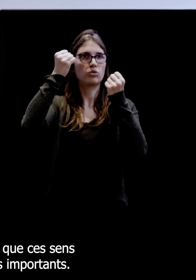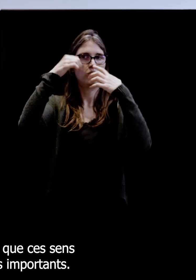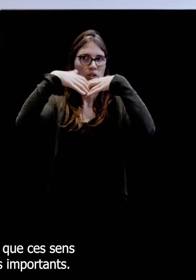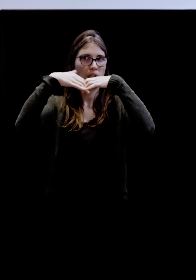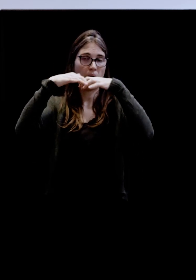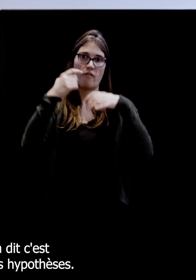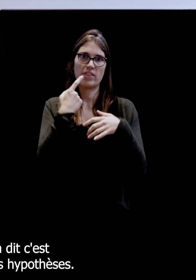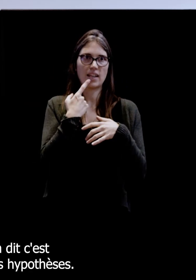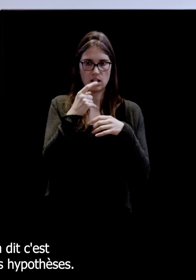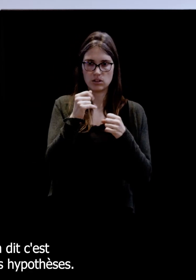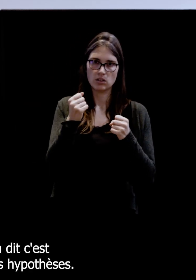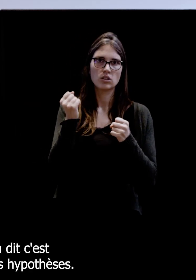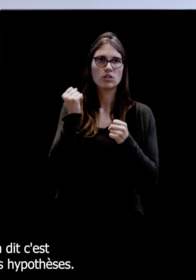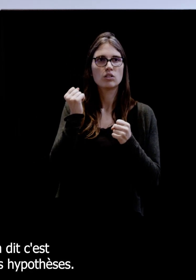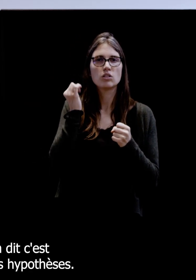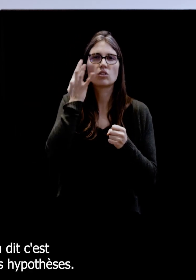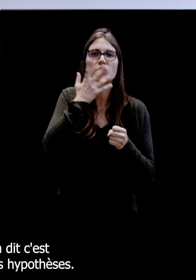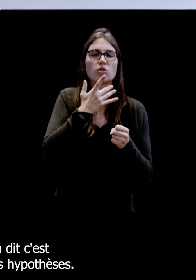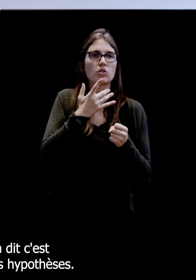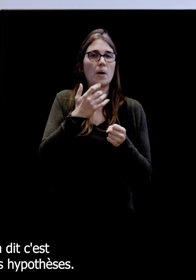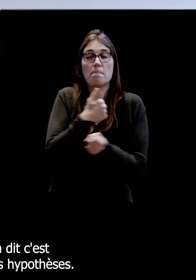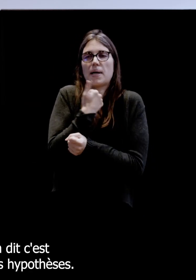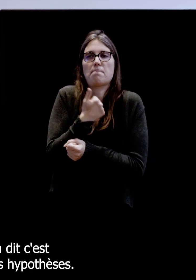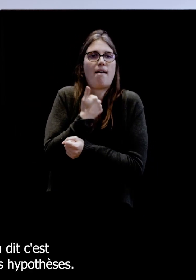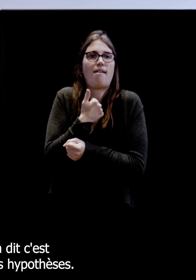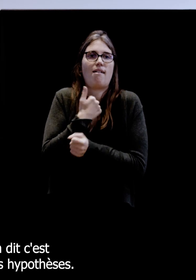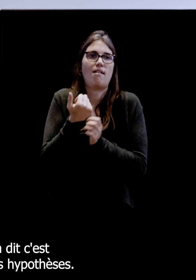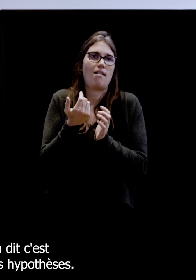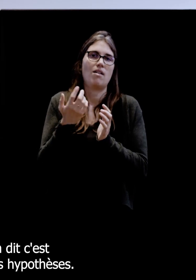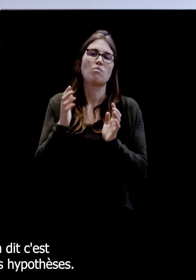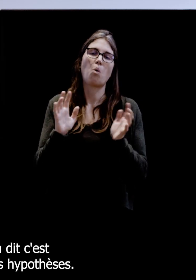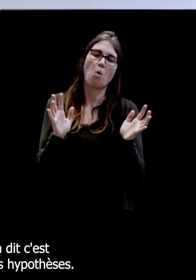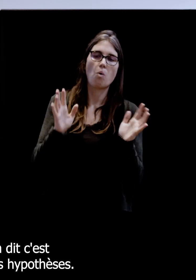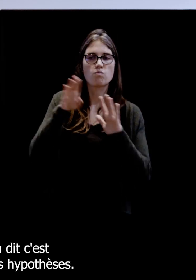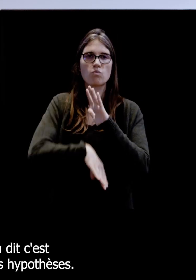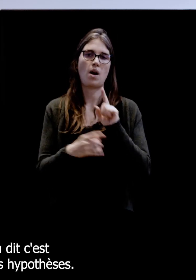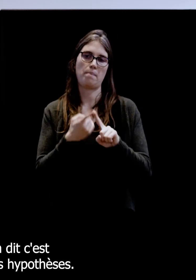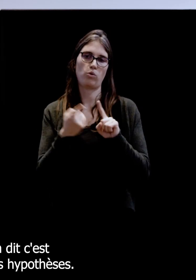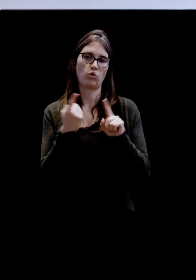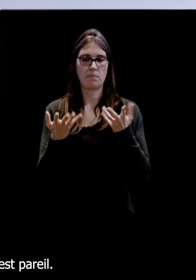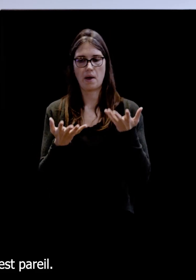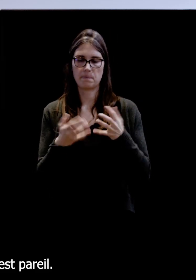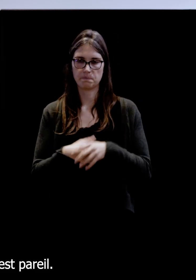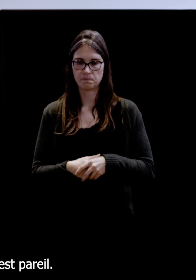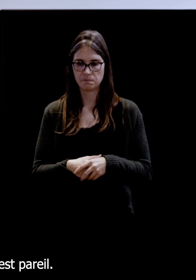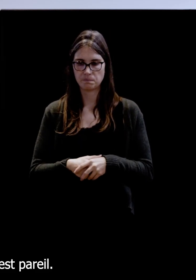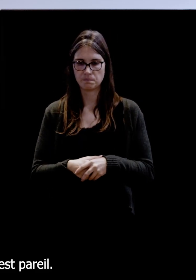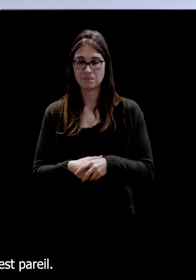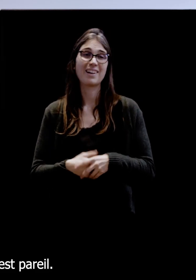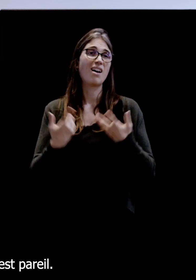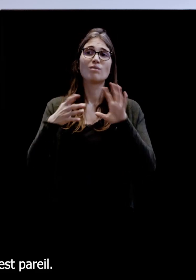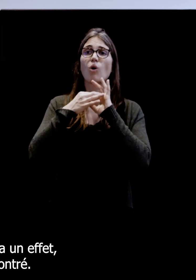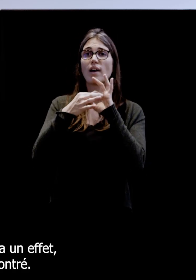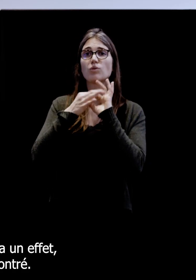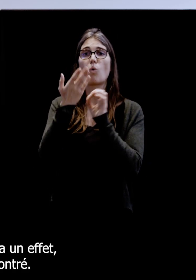sont moins importants. Mais dans le portage, on dit c'est le vestibule, mais voilà, ce sont des hypothèses. La relation aux autres, c'est